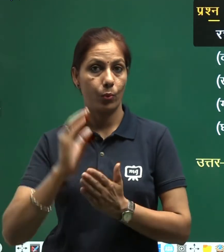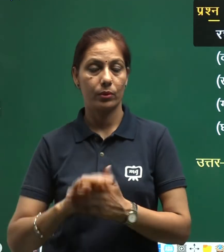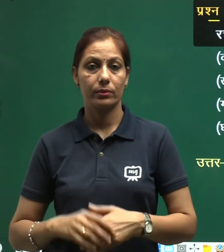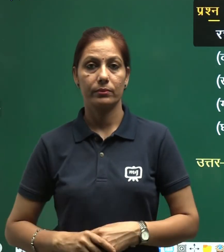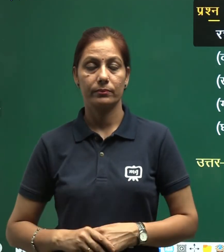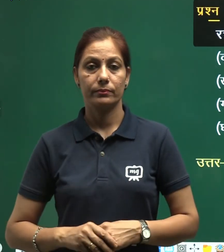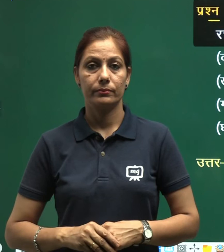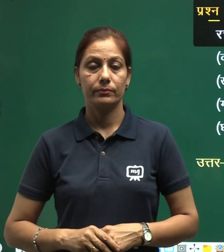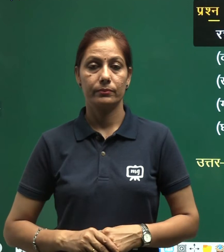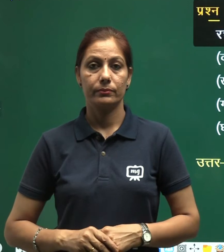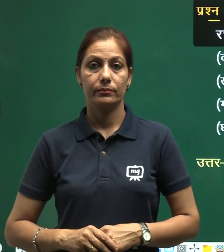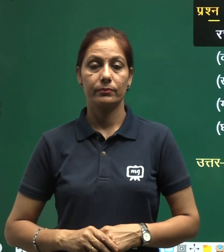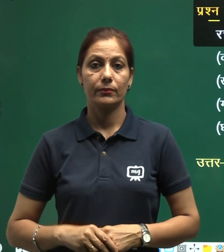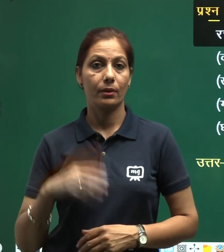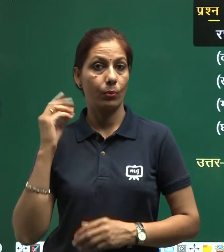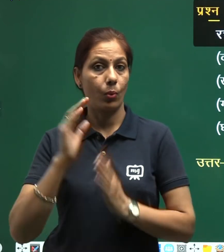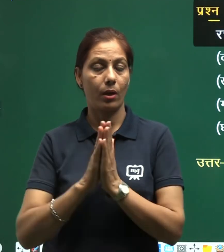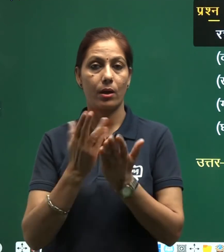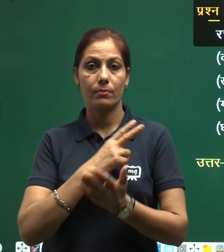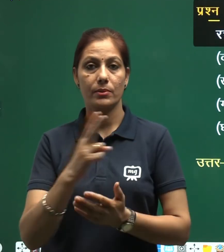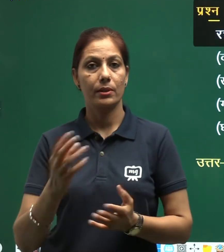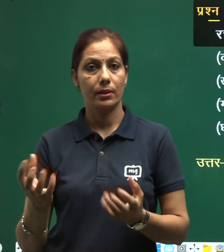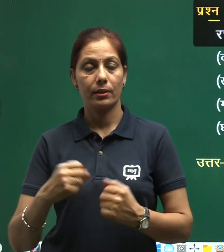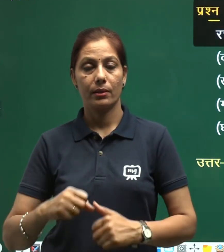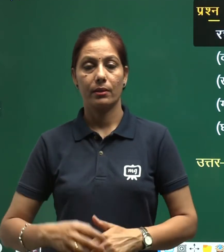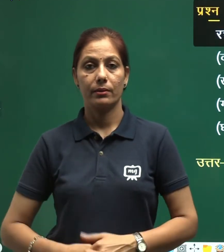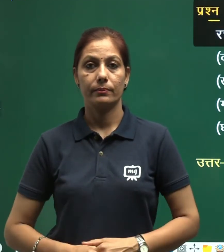शिव शंभू के चिट्ठे से लिया गया है।